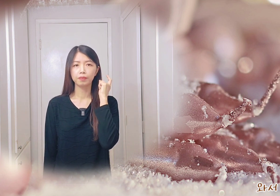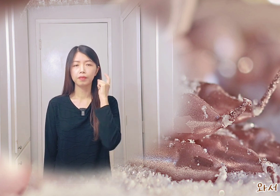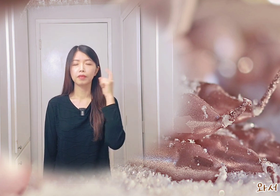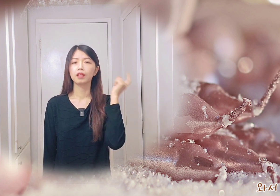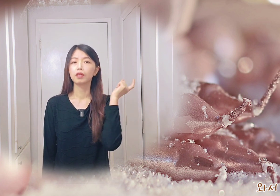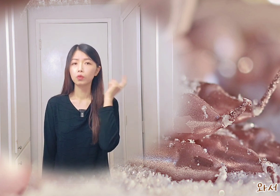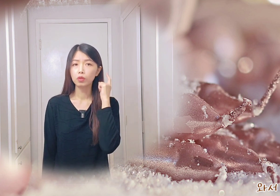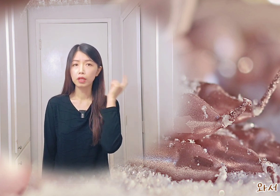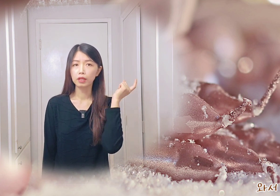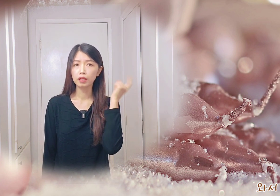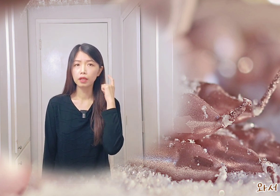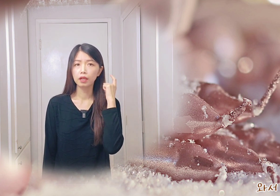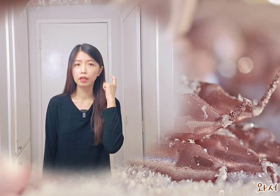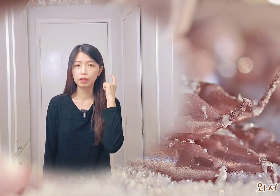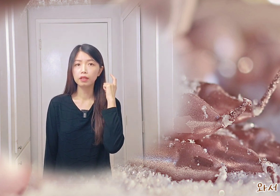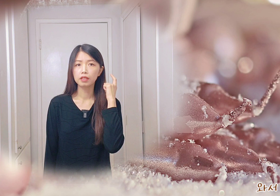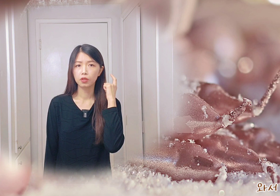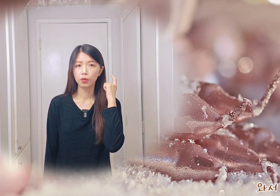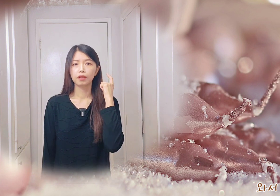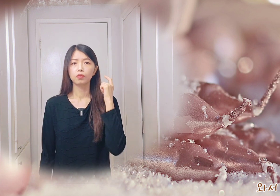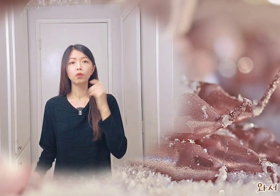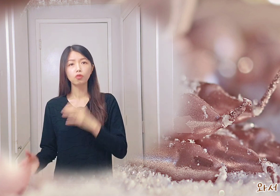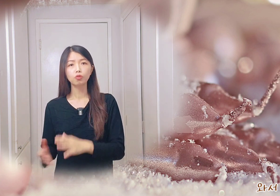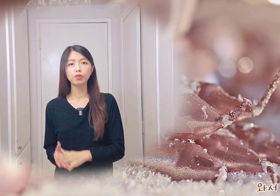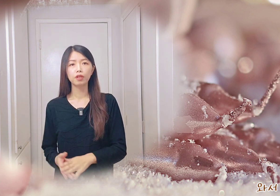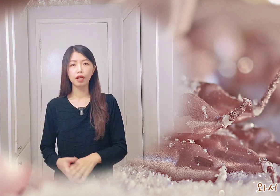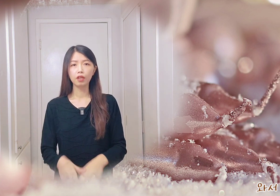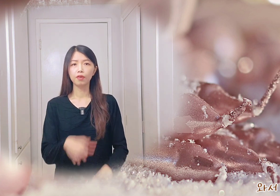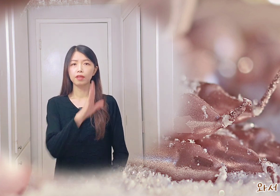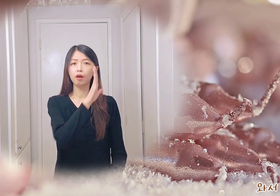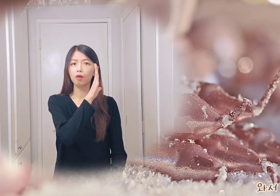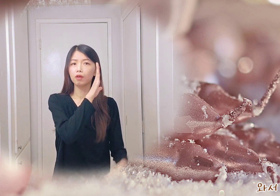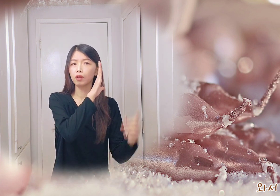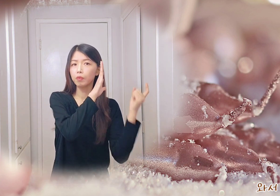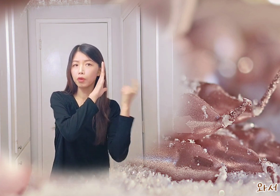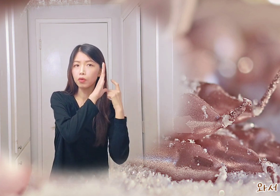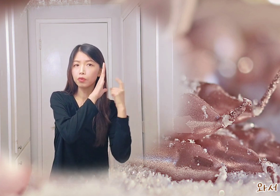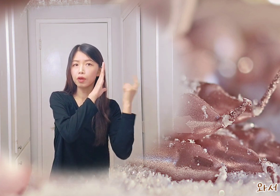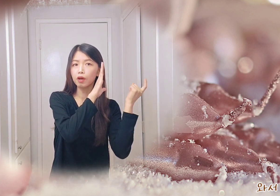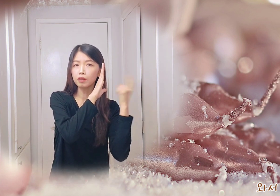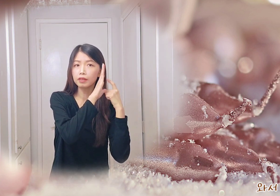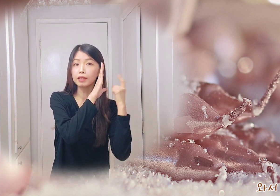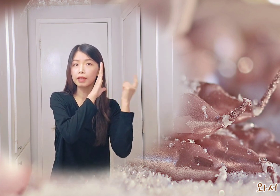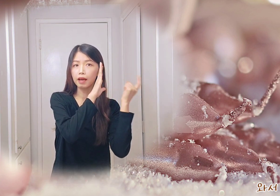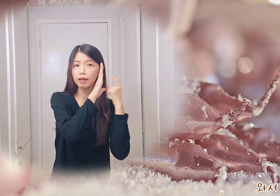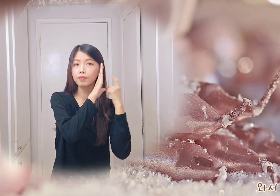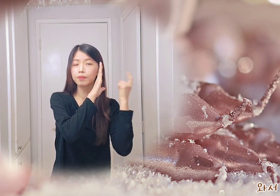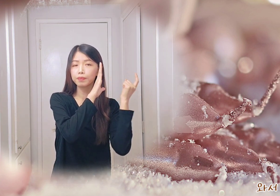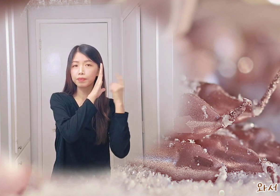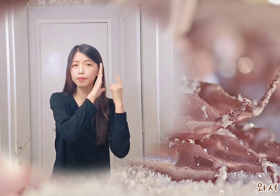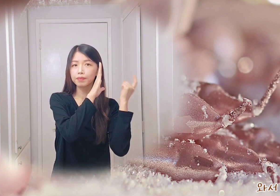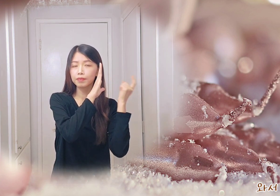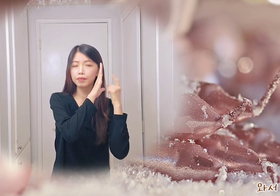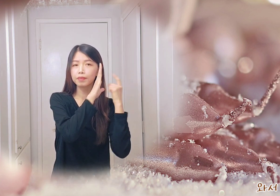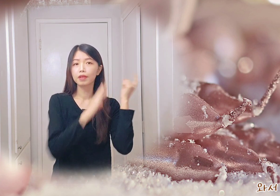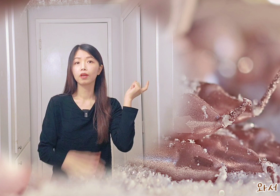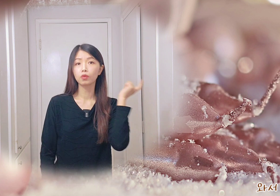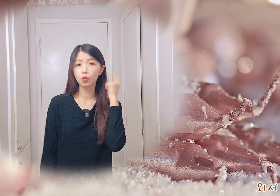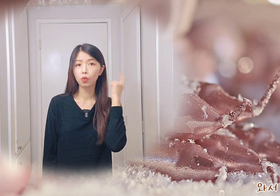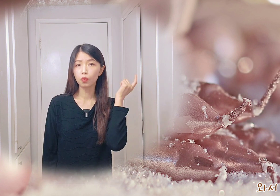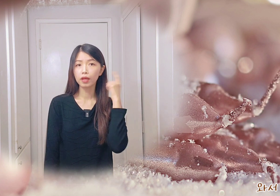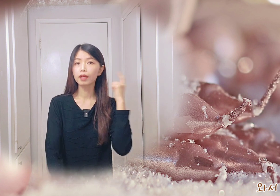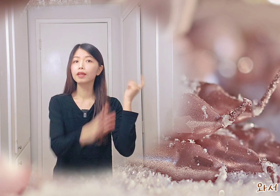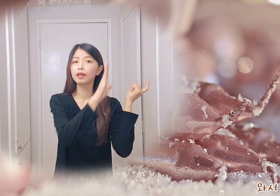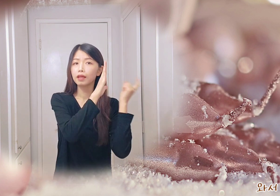포함이에요. 소식을 들으시오. 조금 구분을 하기 위해서 이렇게 표현해줬고요. 듣다,